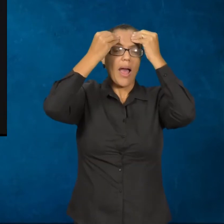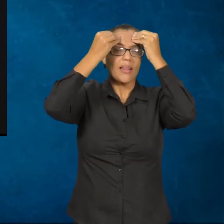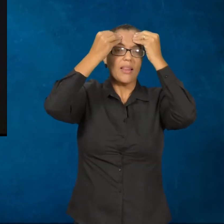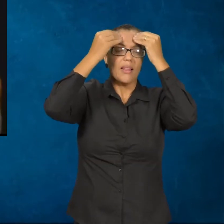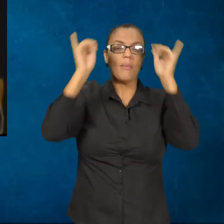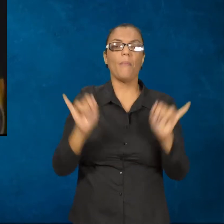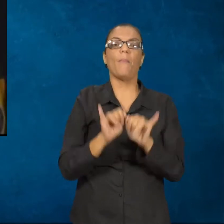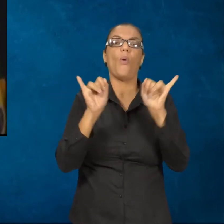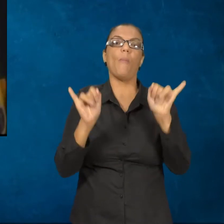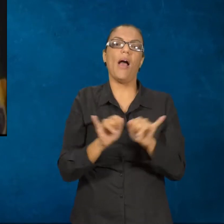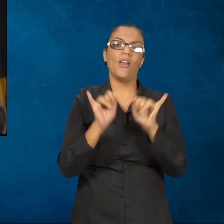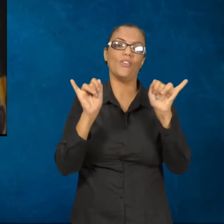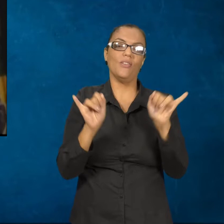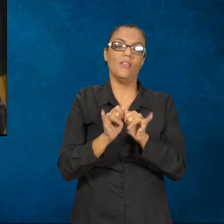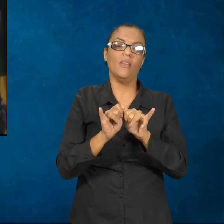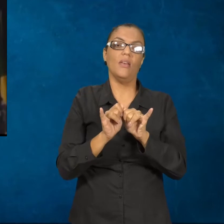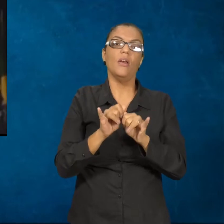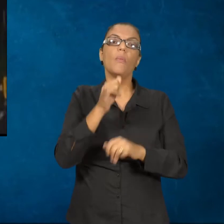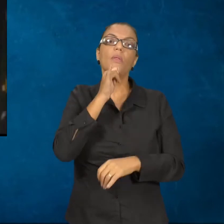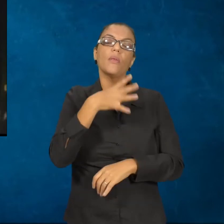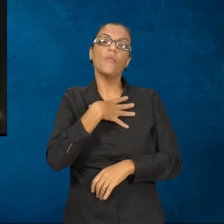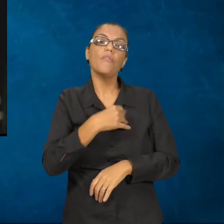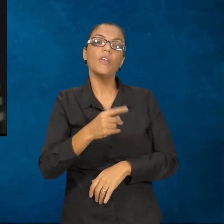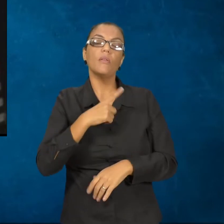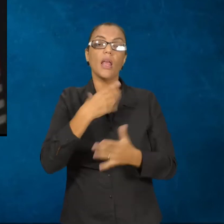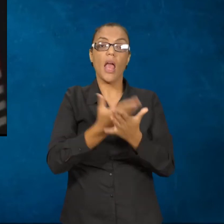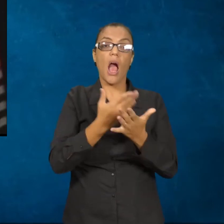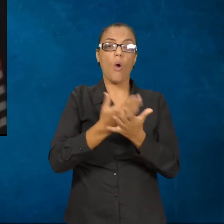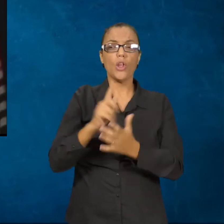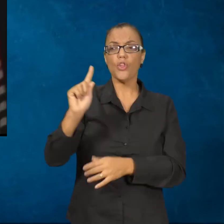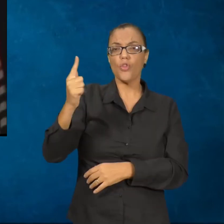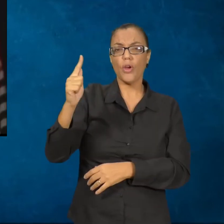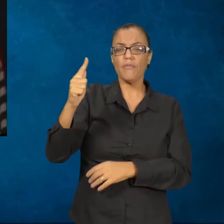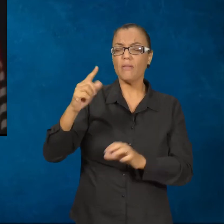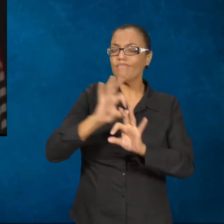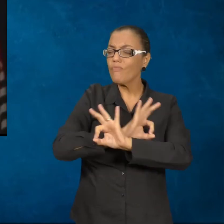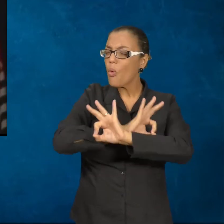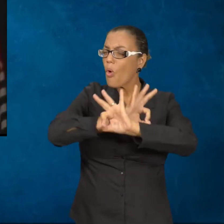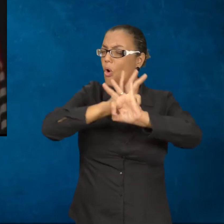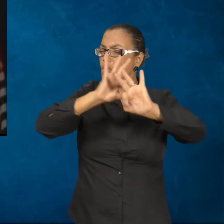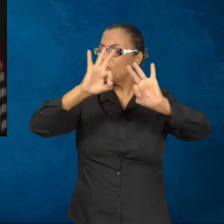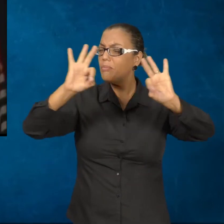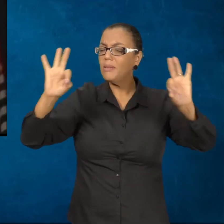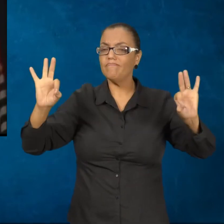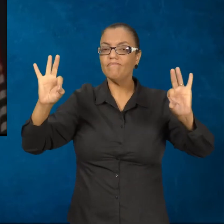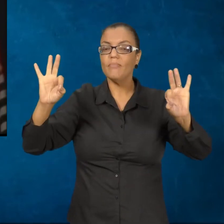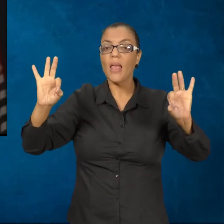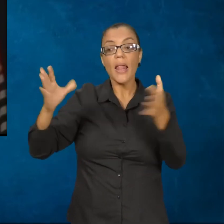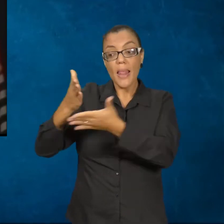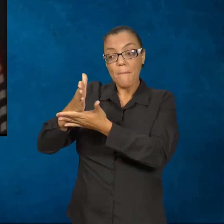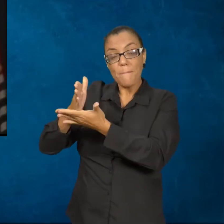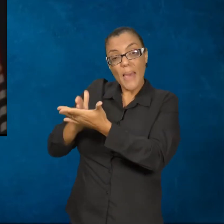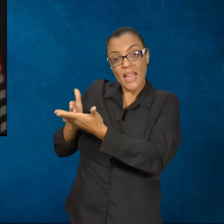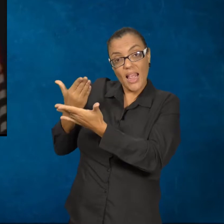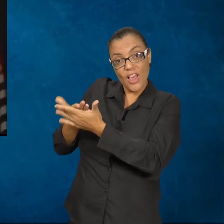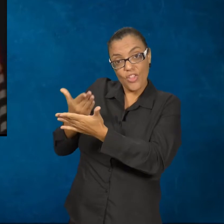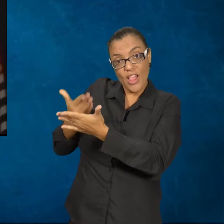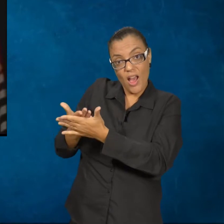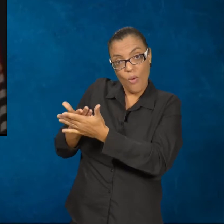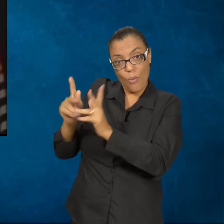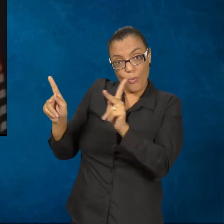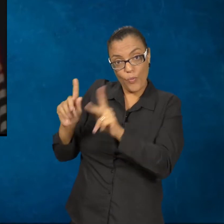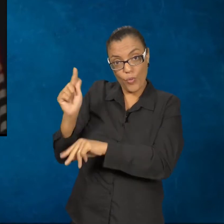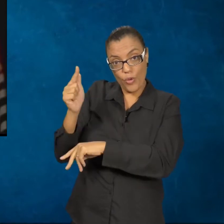geografia fantástica, e no meio da aula o professor de geografia contar uma piada, depois de 3 meses, o que ele lembra da